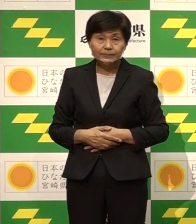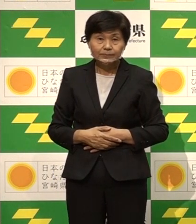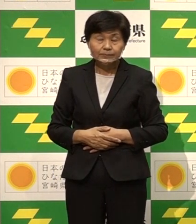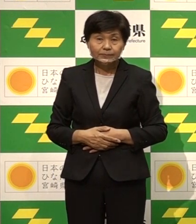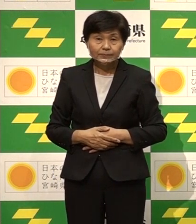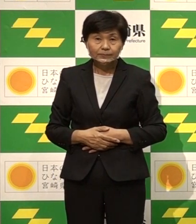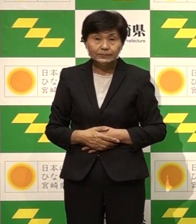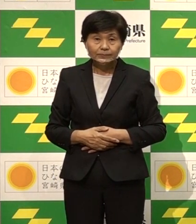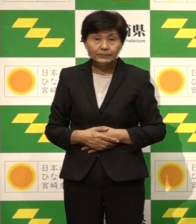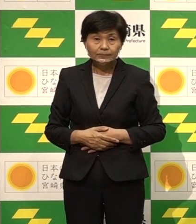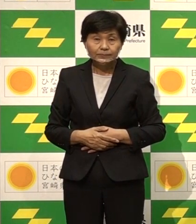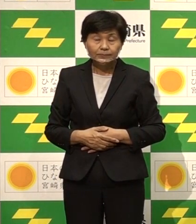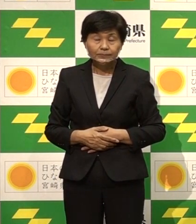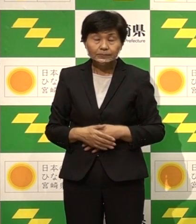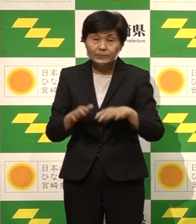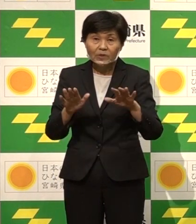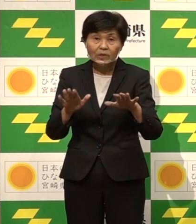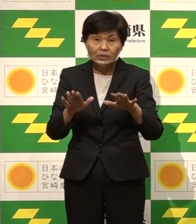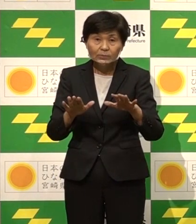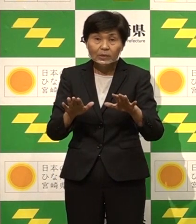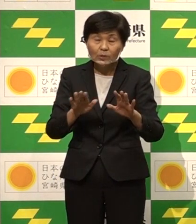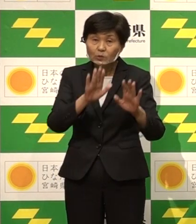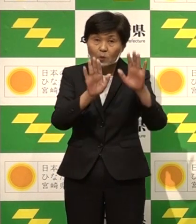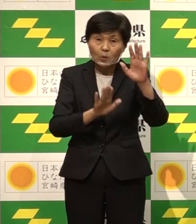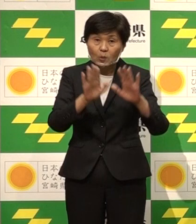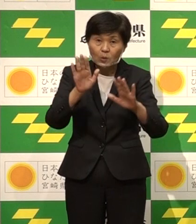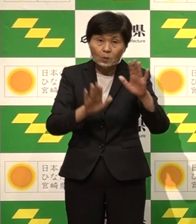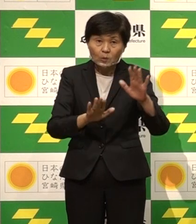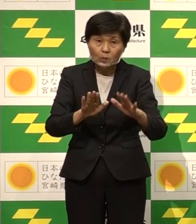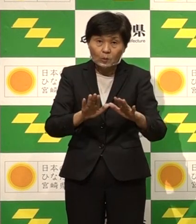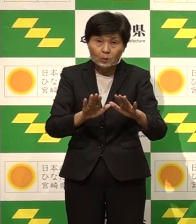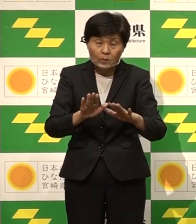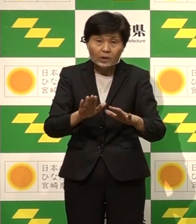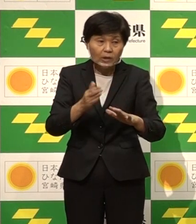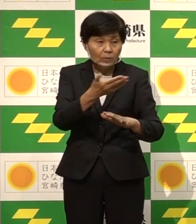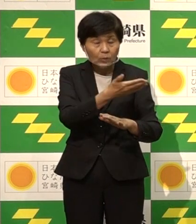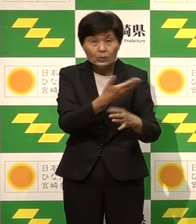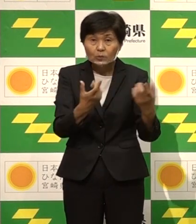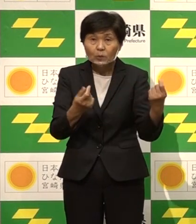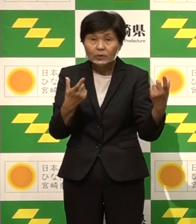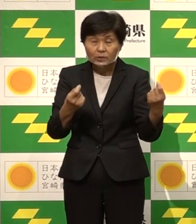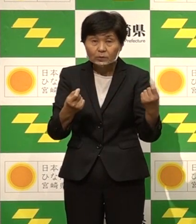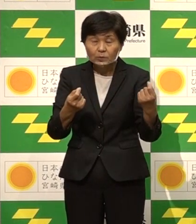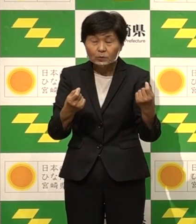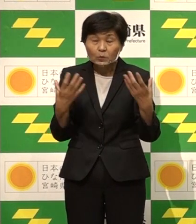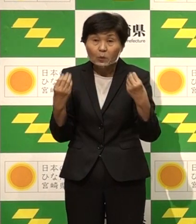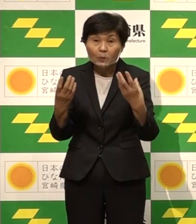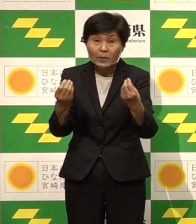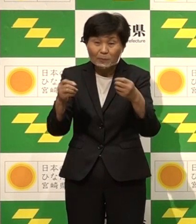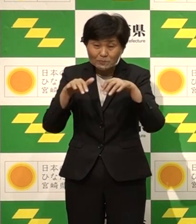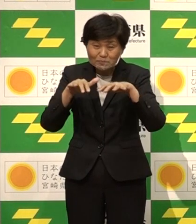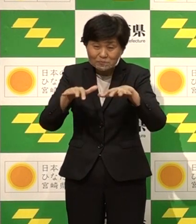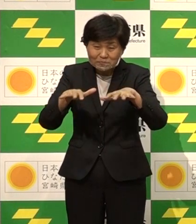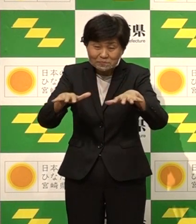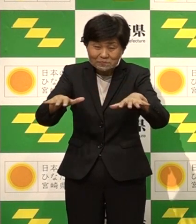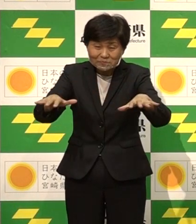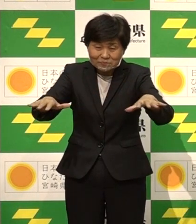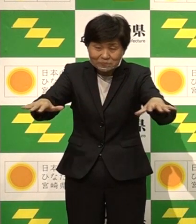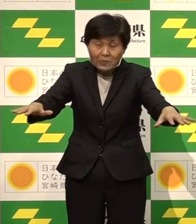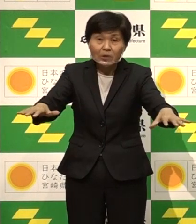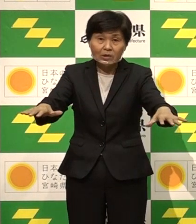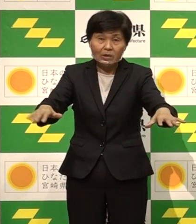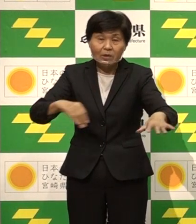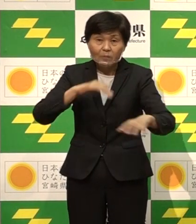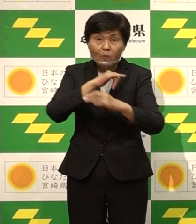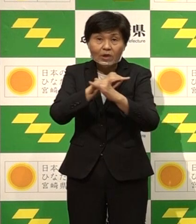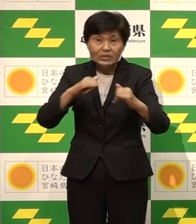ですね。今こういう状況にあろうかと思います。このまま感染拡大が続くと、高齢者、基礎疾患を有